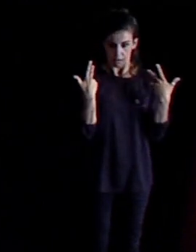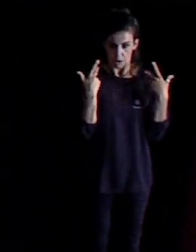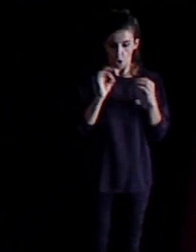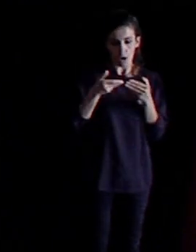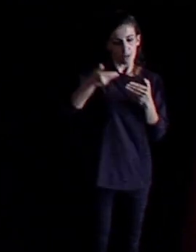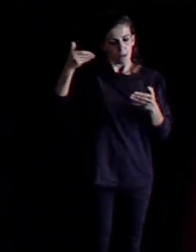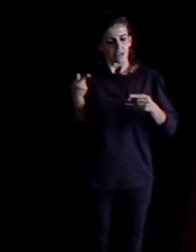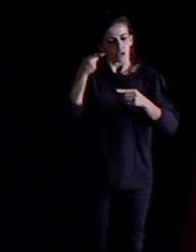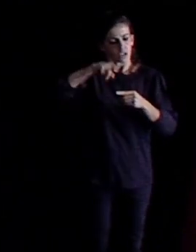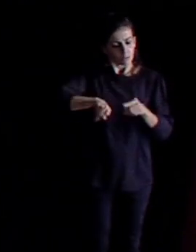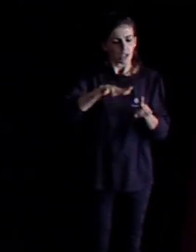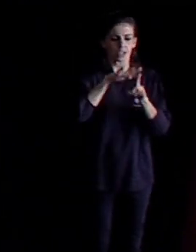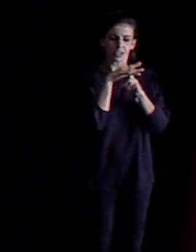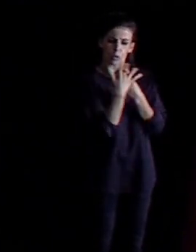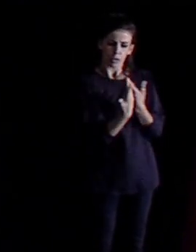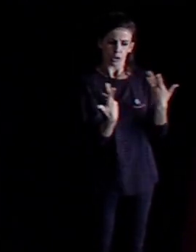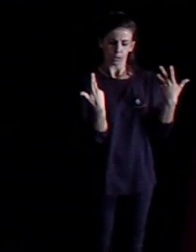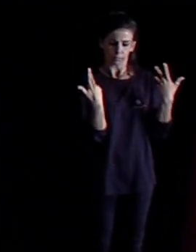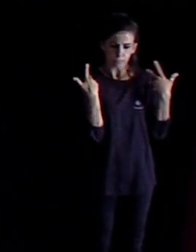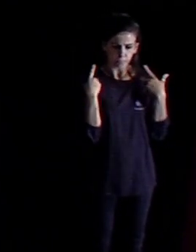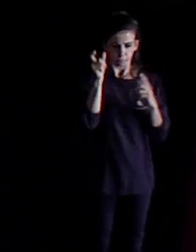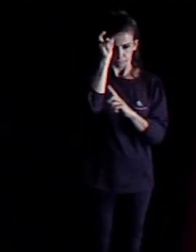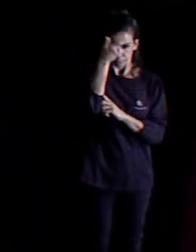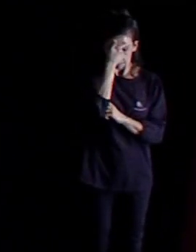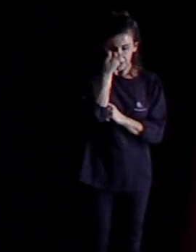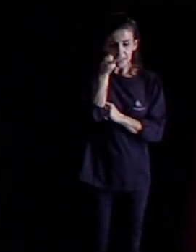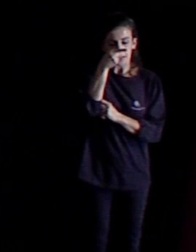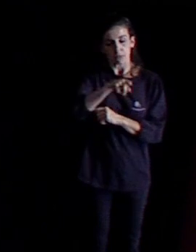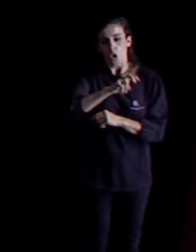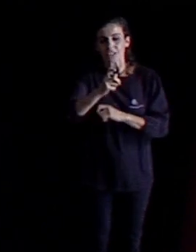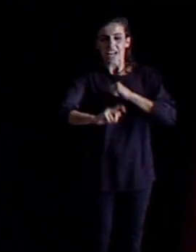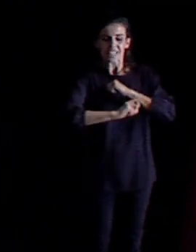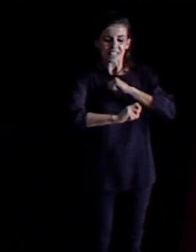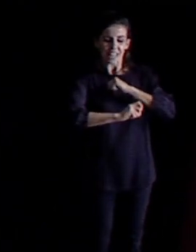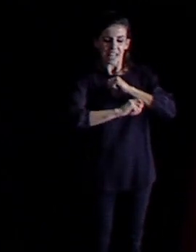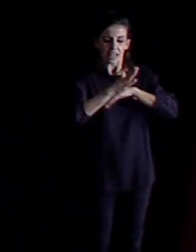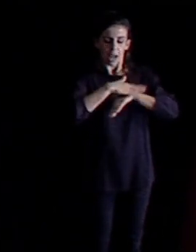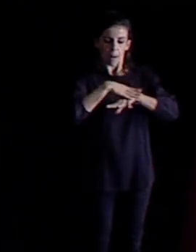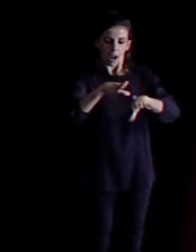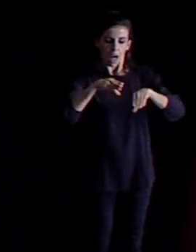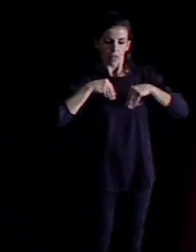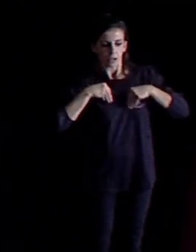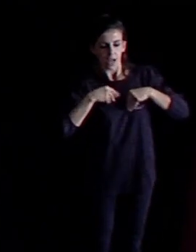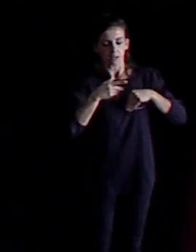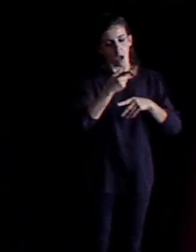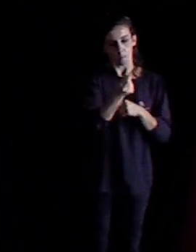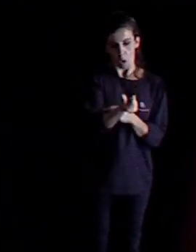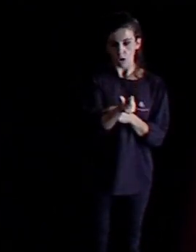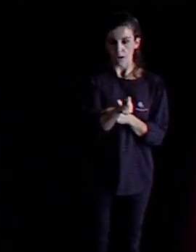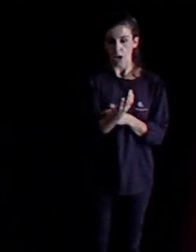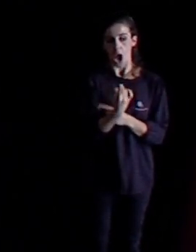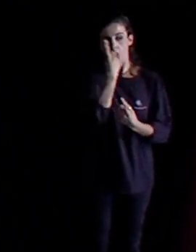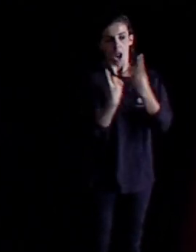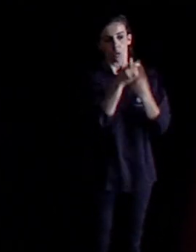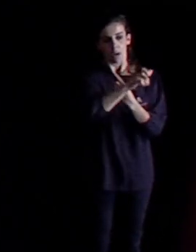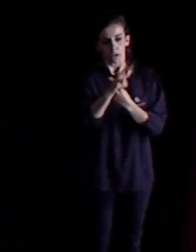pasado, tener pocas estrategias de afrontamiento. No todo el mundo tiene las mismas estrategias. O sea, hay personas que tienen